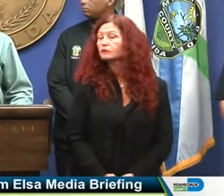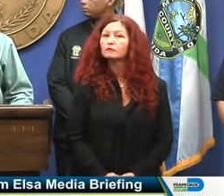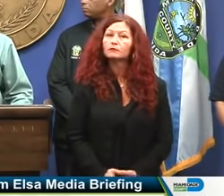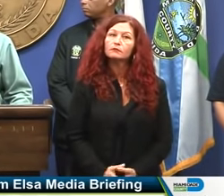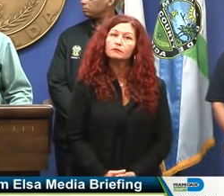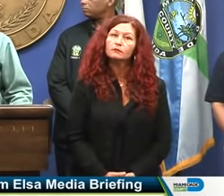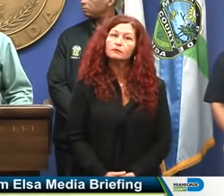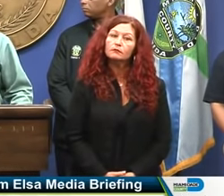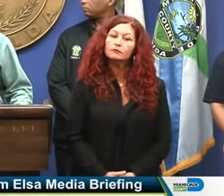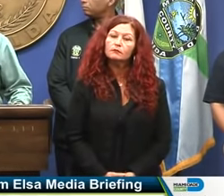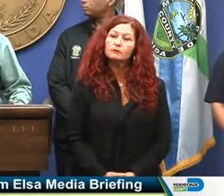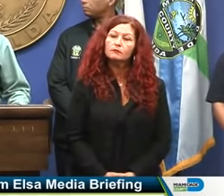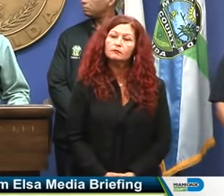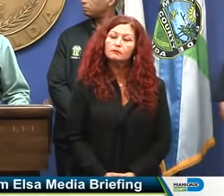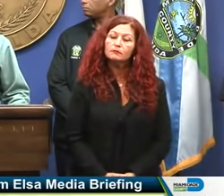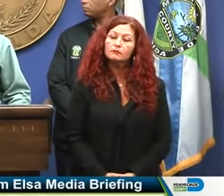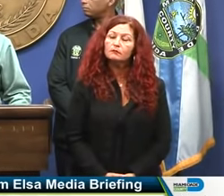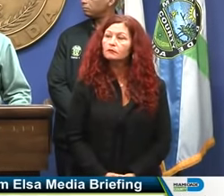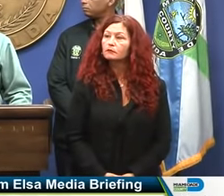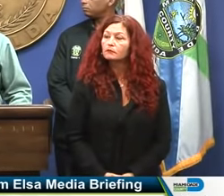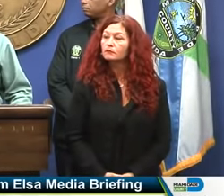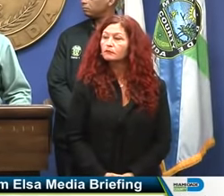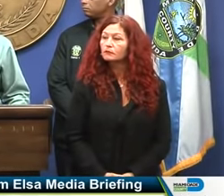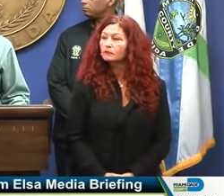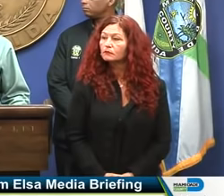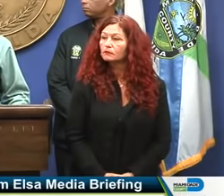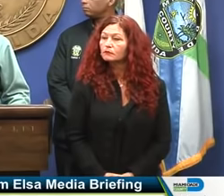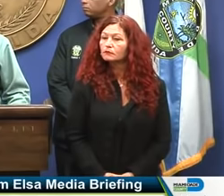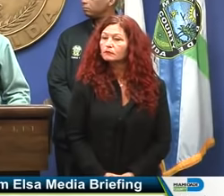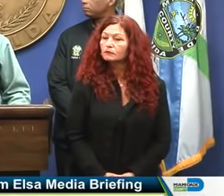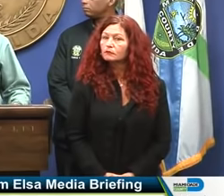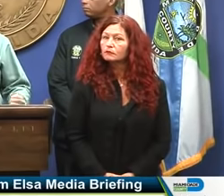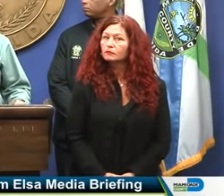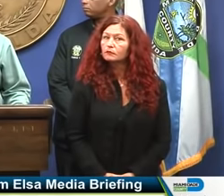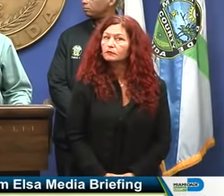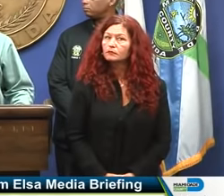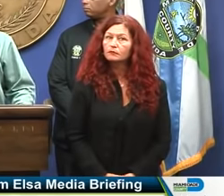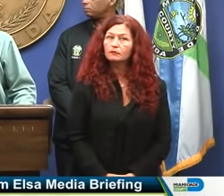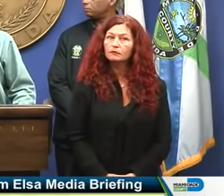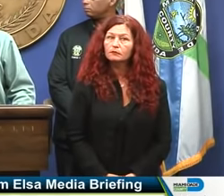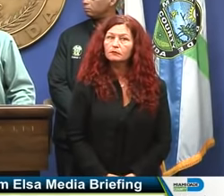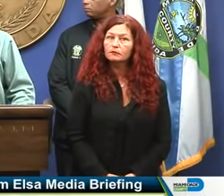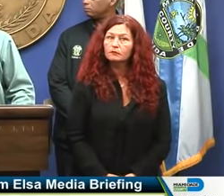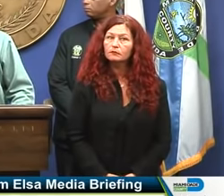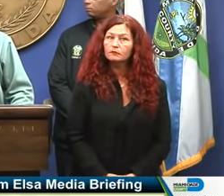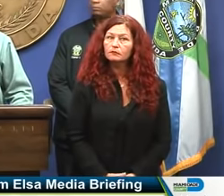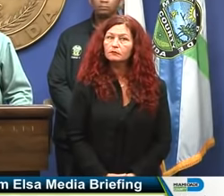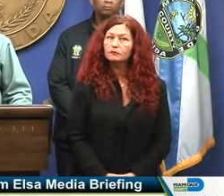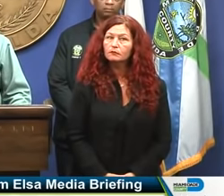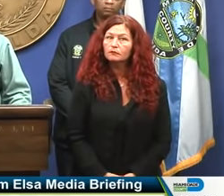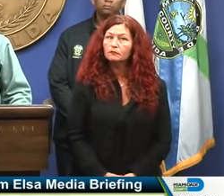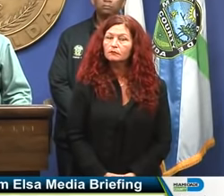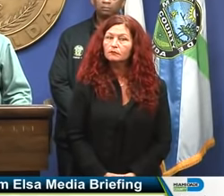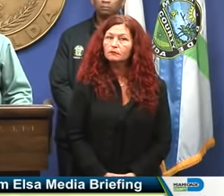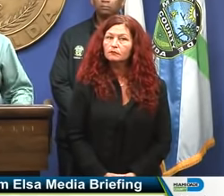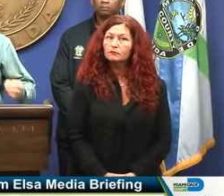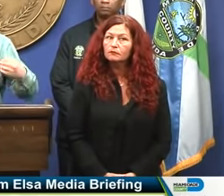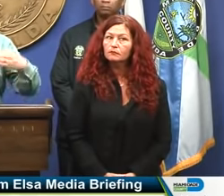mal tiempo, o sea, por ejemplo, relámpagos o fuertes lluvias o fuertes vientos aproximándose a la